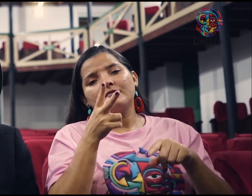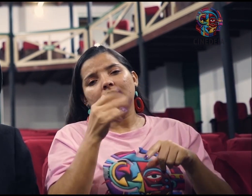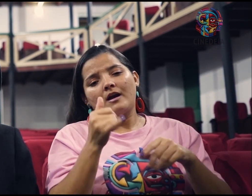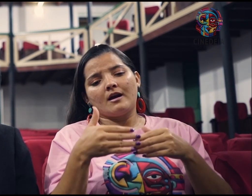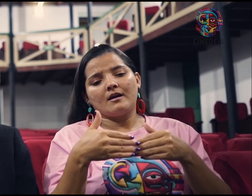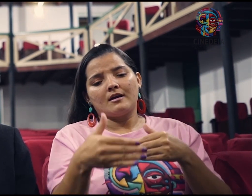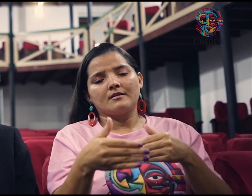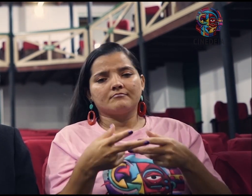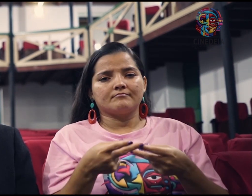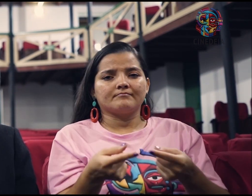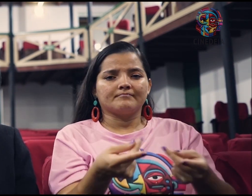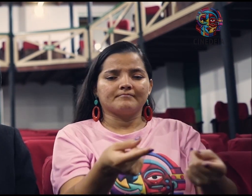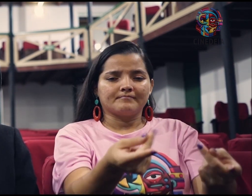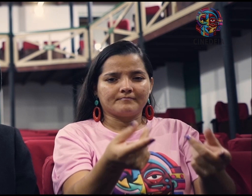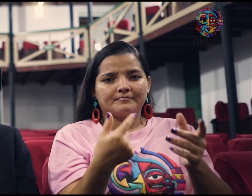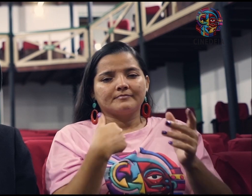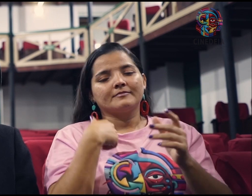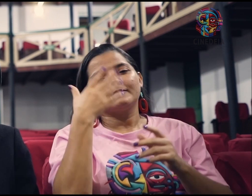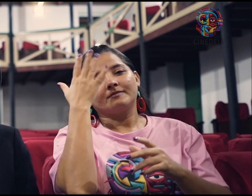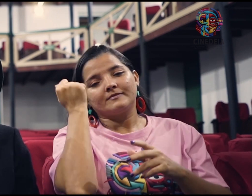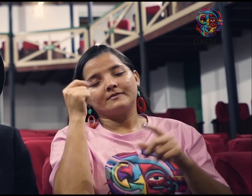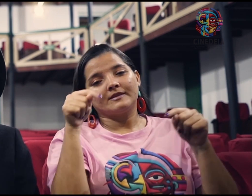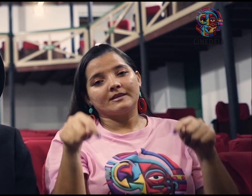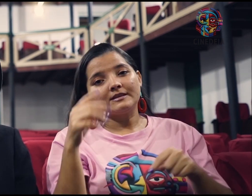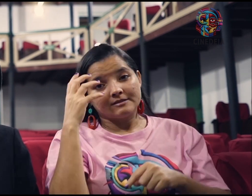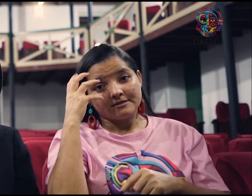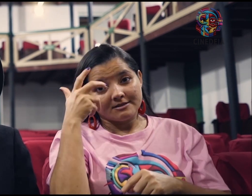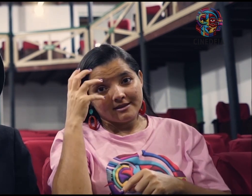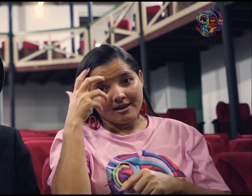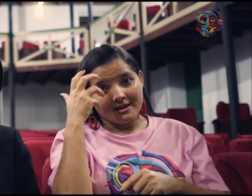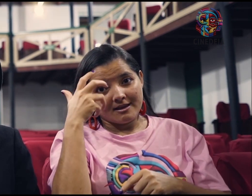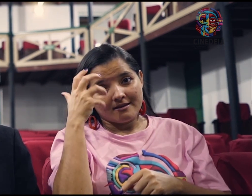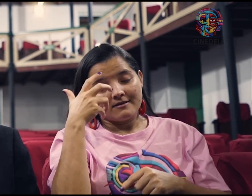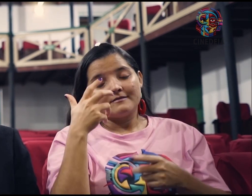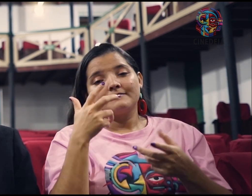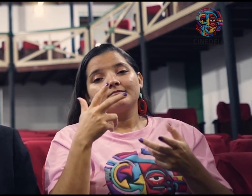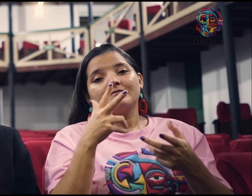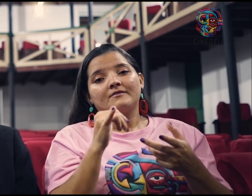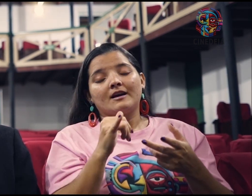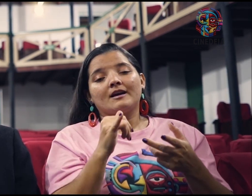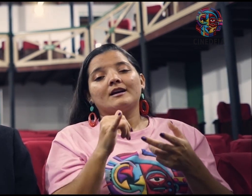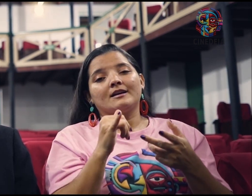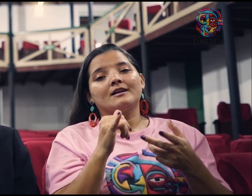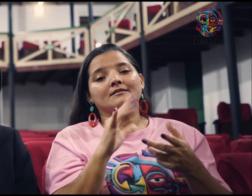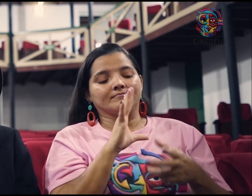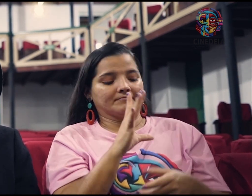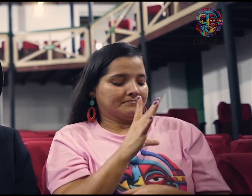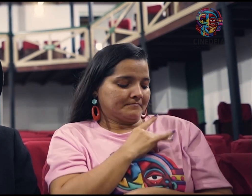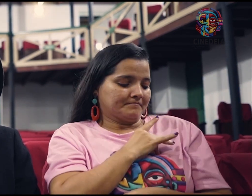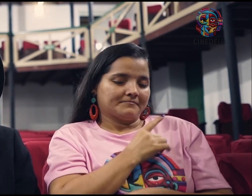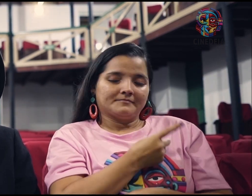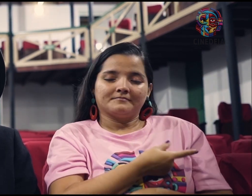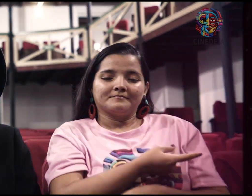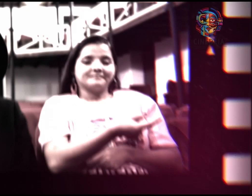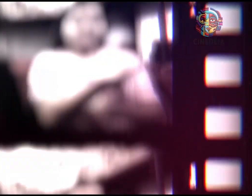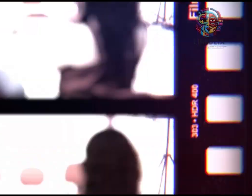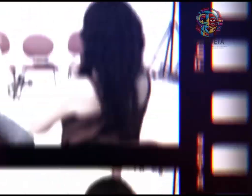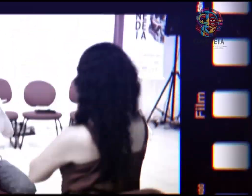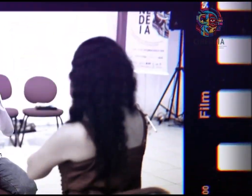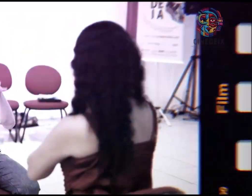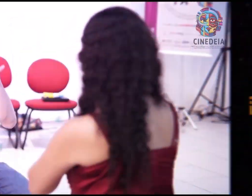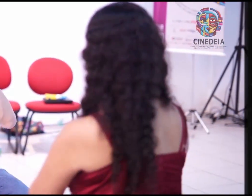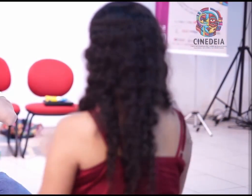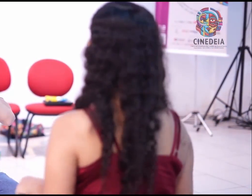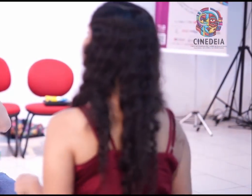como neto de Miriam e Mário Peixoto, Mário de Icó e Miriam de Limoeiro do Norte, eu decidi nessa primeira